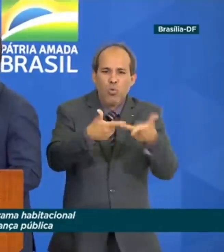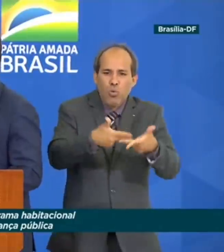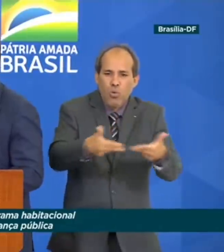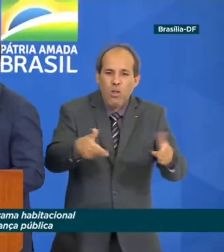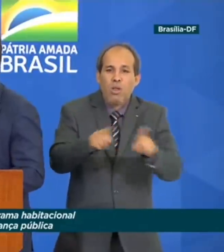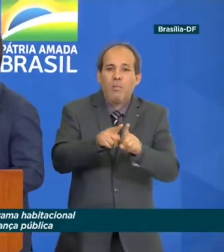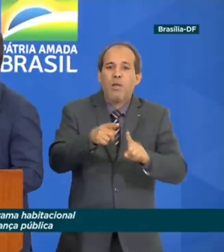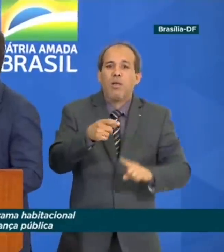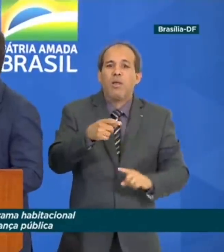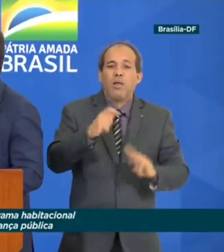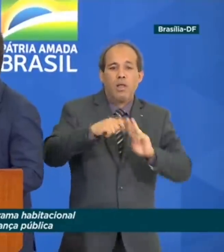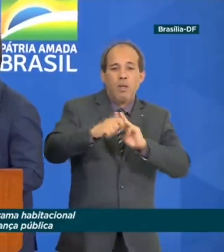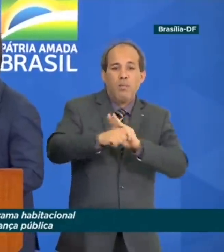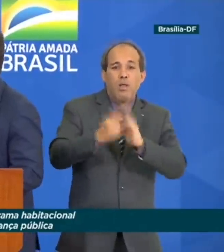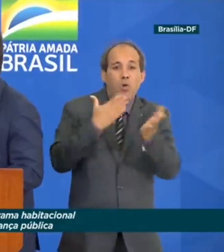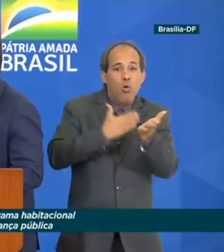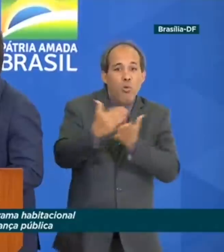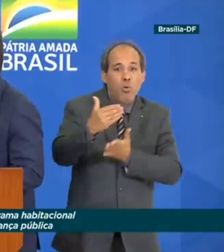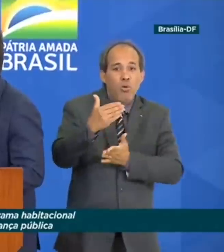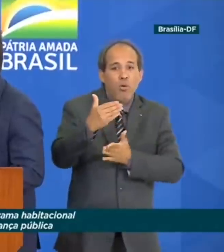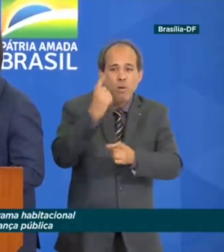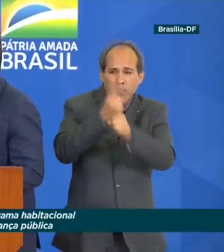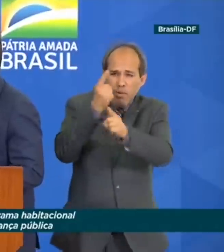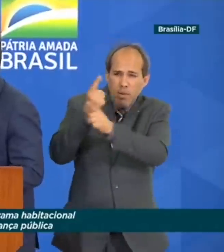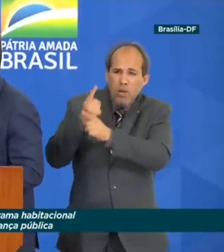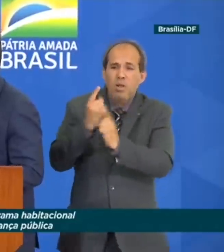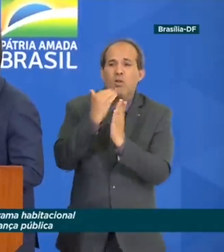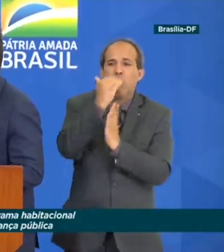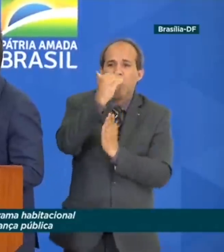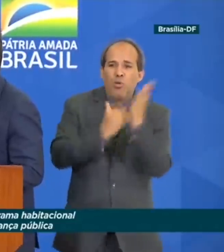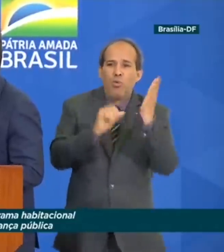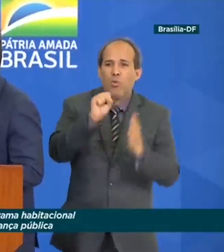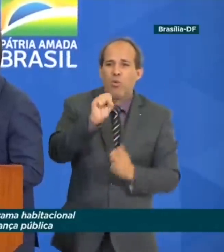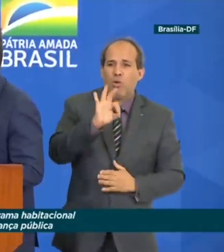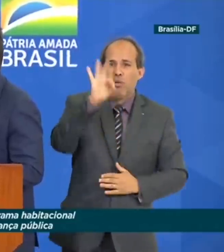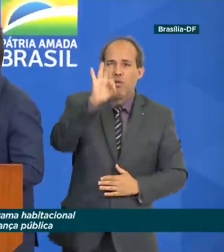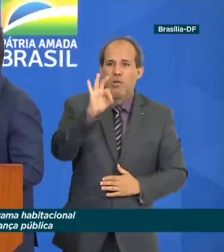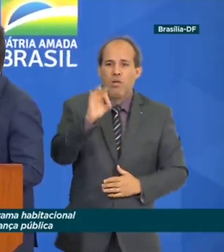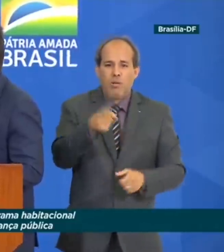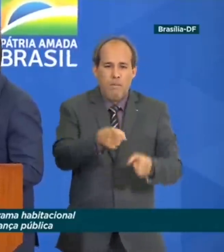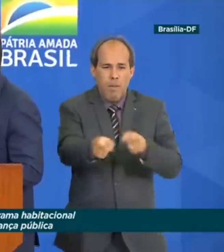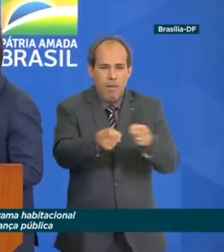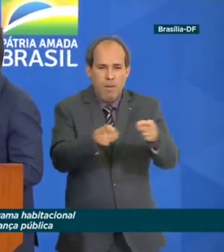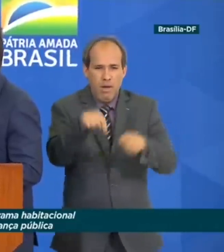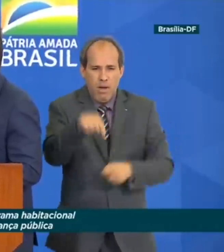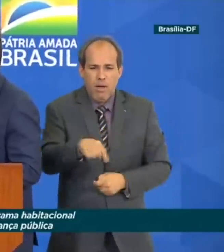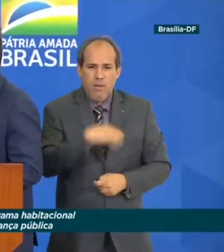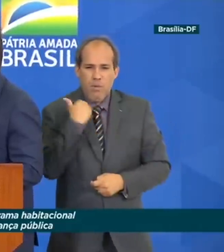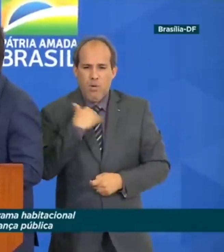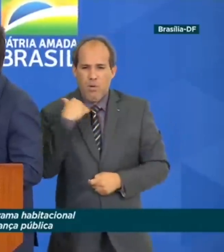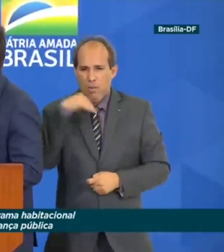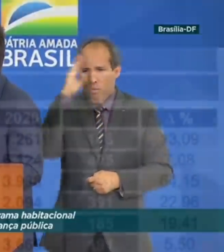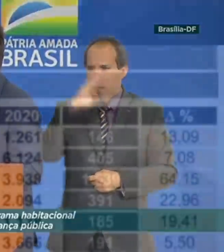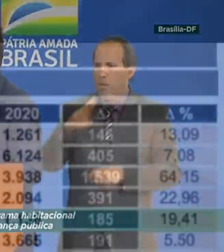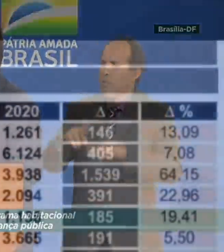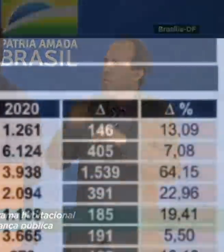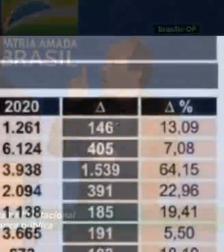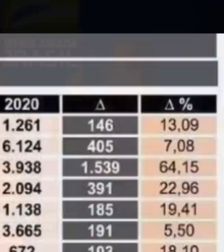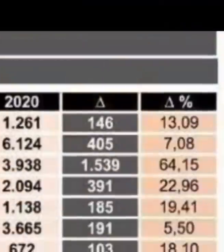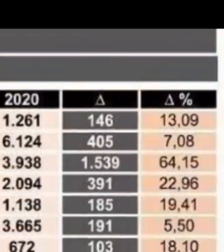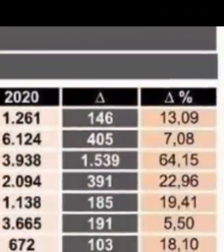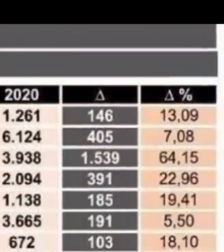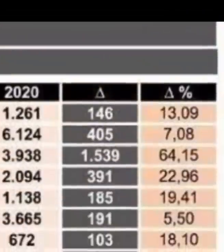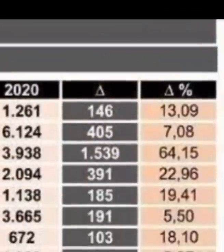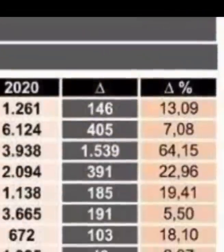semestre, revelando uma diminuição de 8% dos assassinatos no país. E por que não foram melhores seus dados, ministro Anderson?